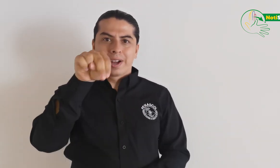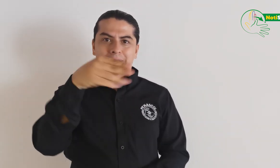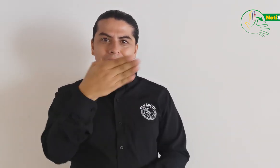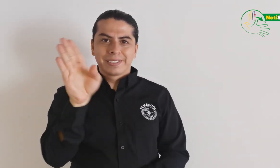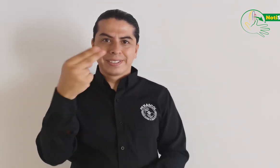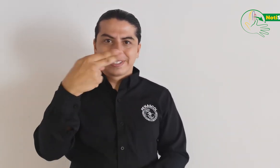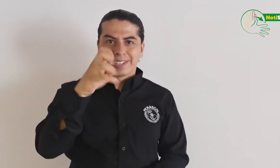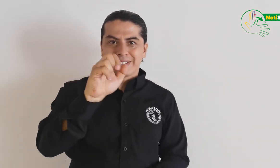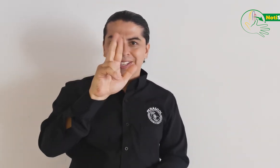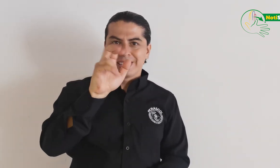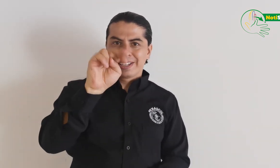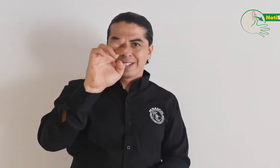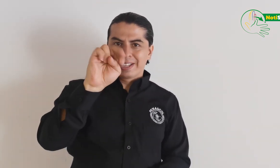Soy Joaquín Hernández.